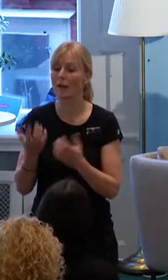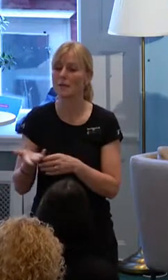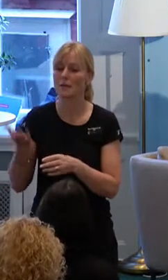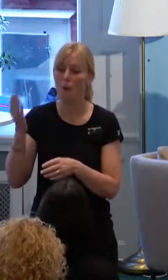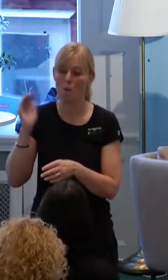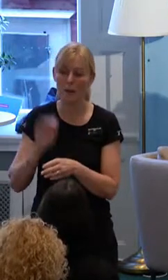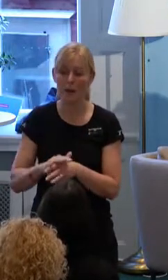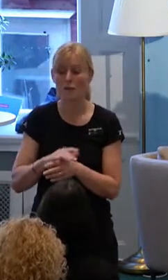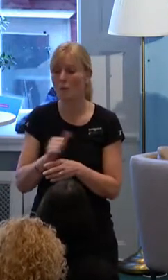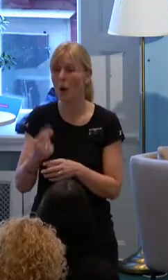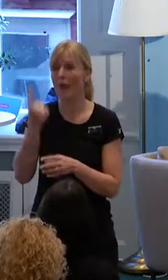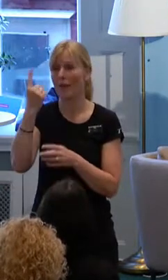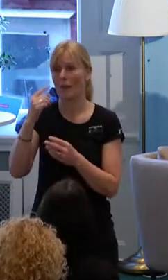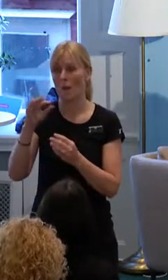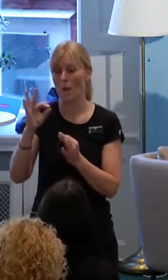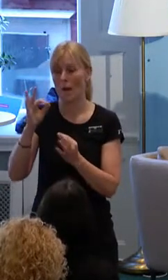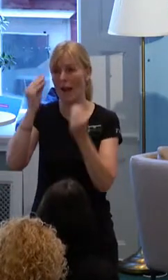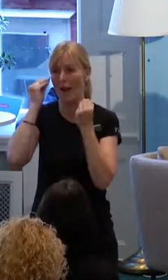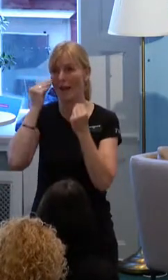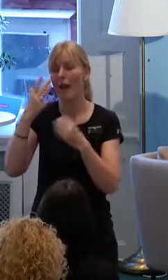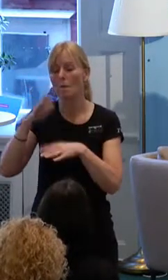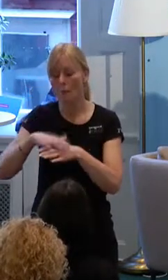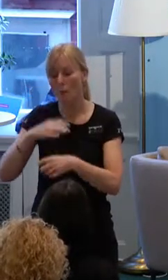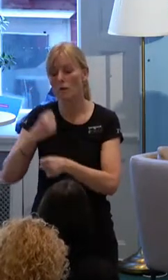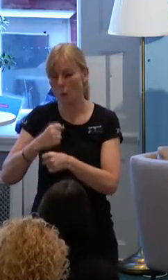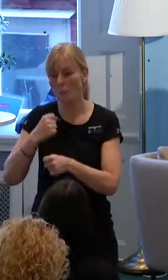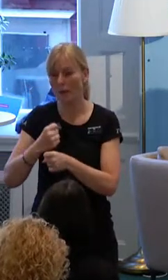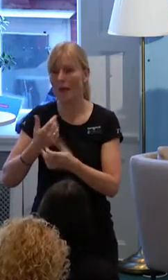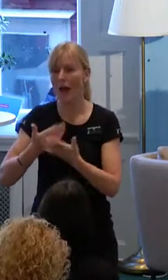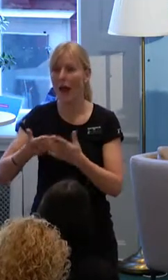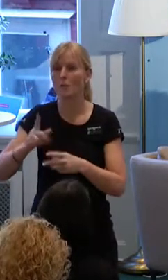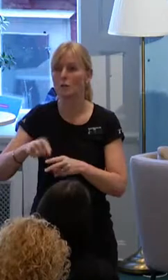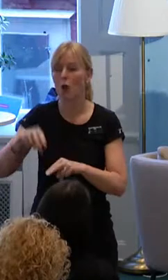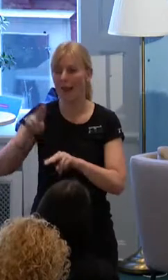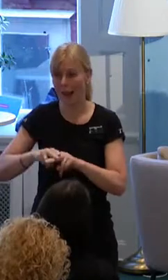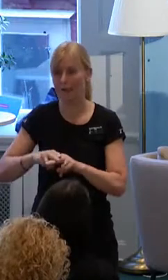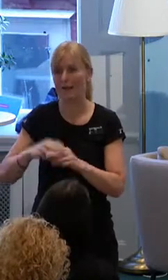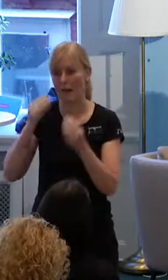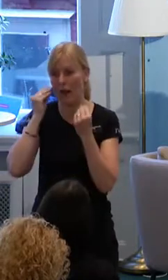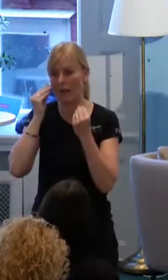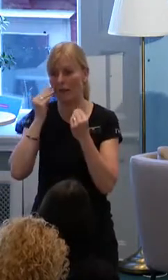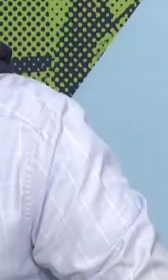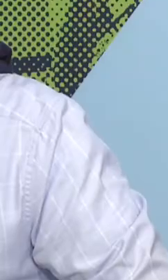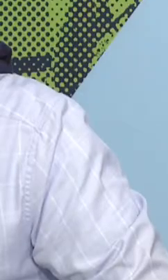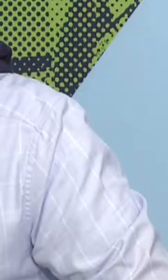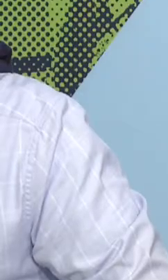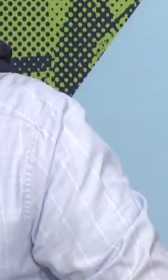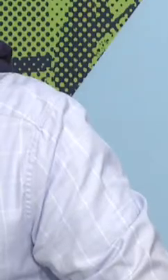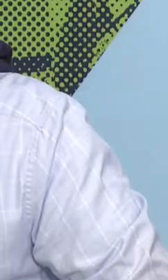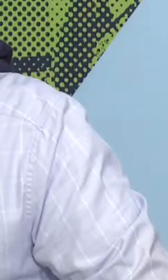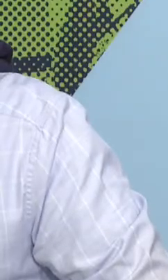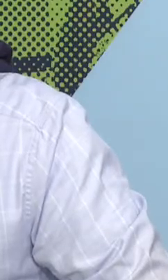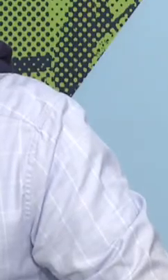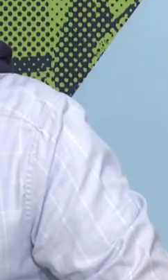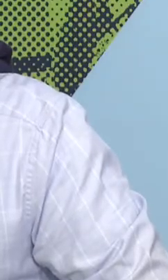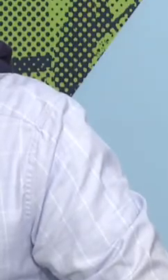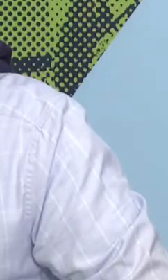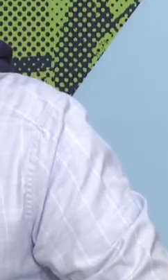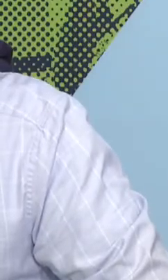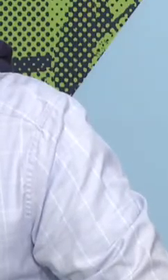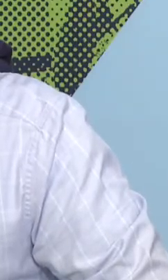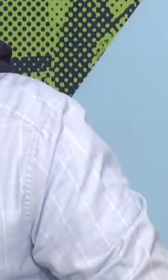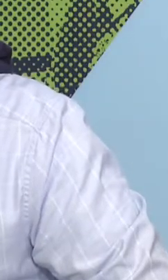kompetenser som man bara kan lära sig på jobbet. Exakt. Arbetsplatsförlagt lärande. Men om man... Och det här måste vi gradera upp. Va? Så jag är för praktik i all utbildning. Ja,